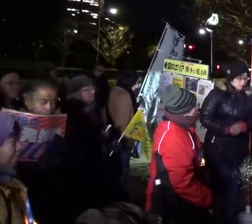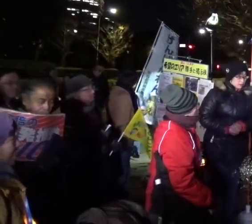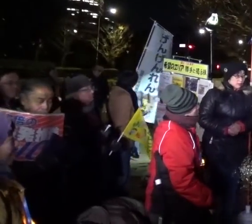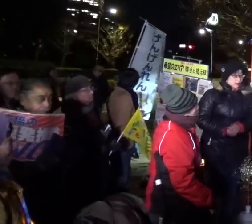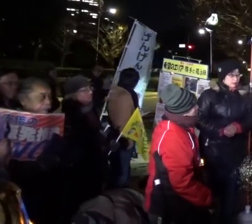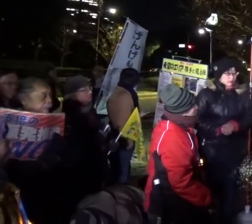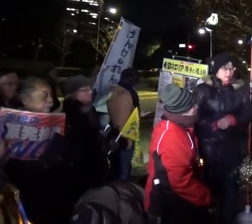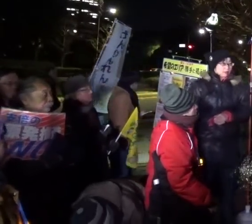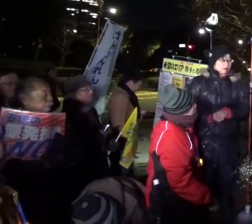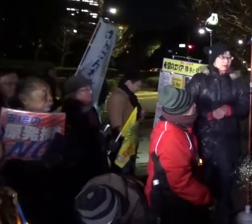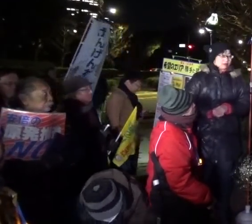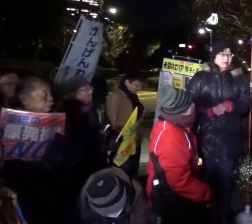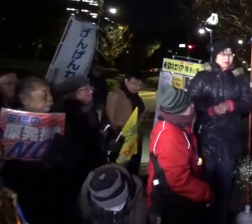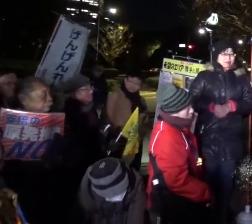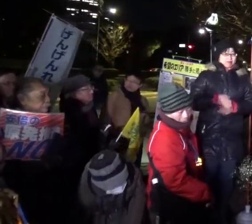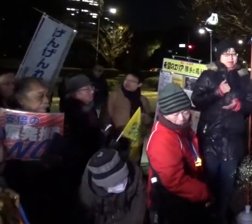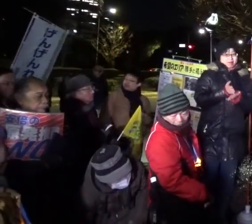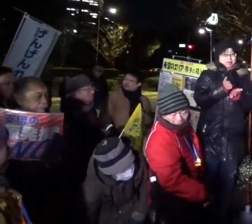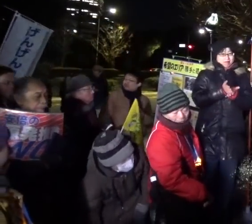なんか喋れと